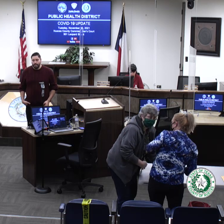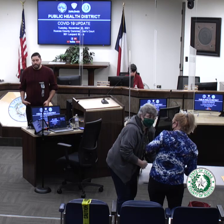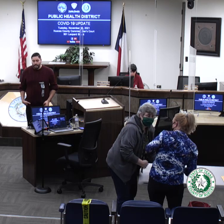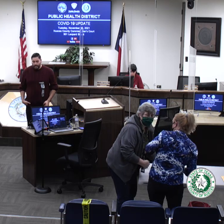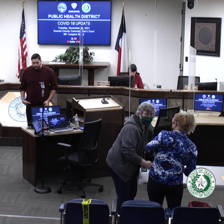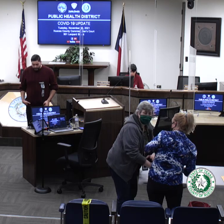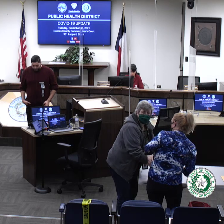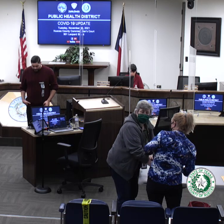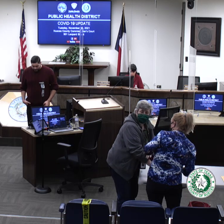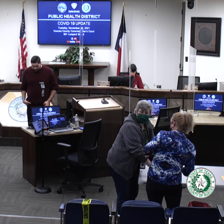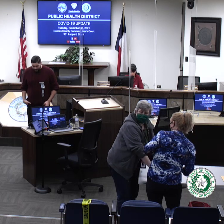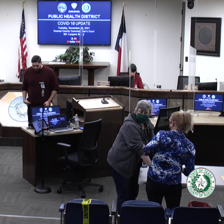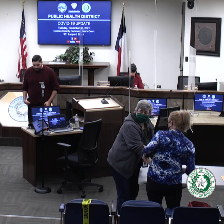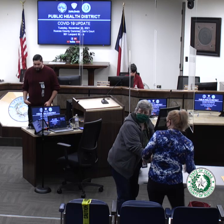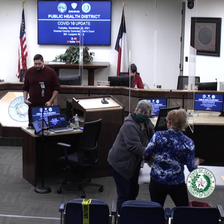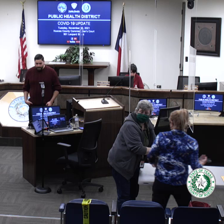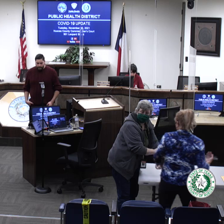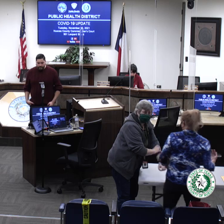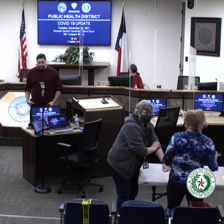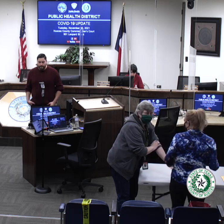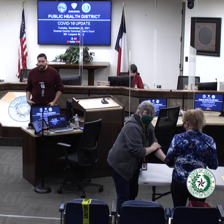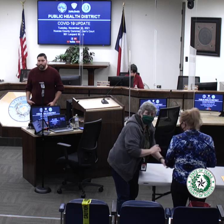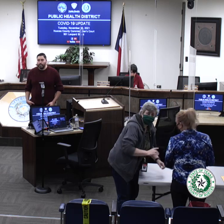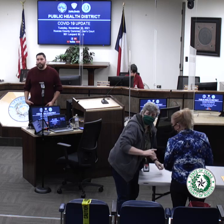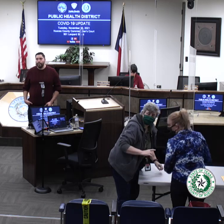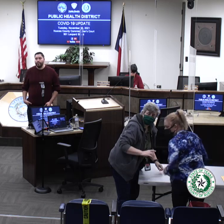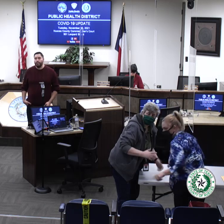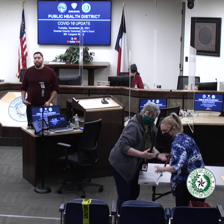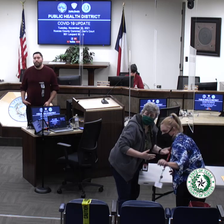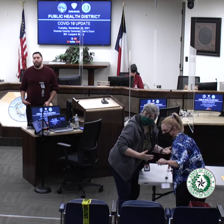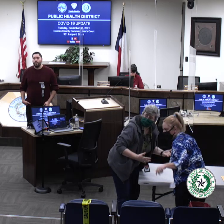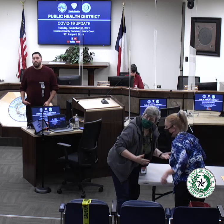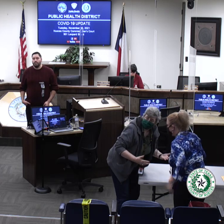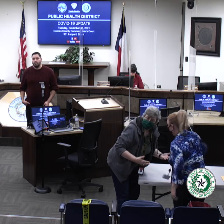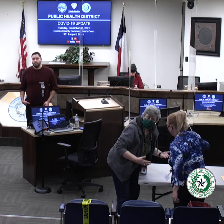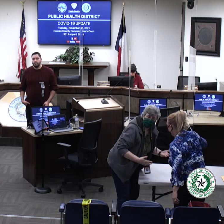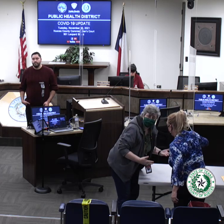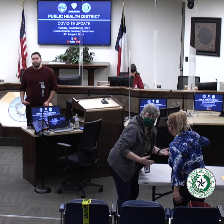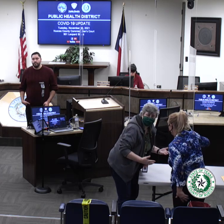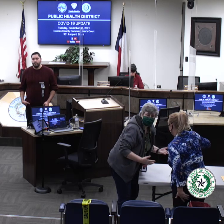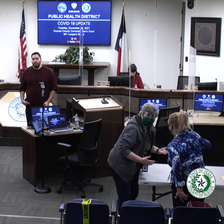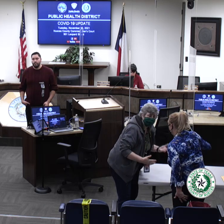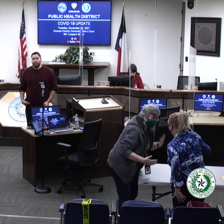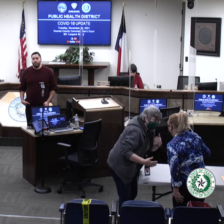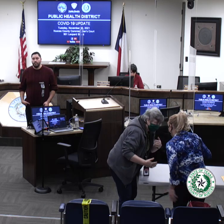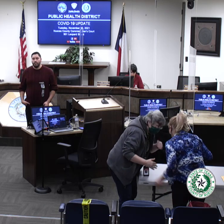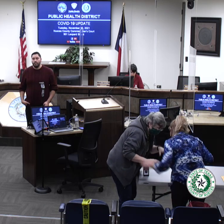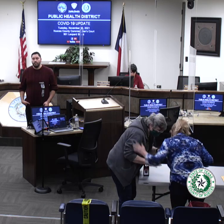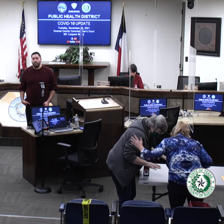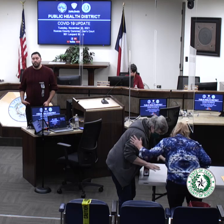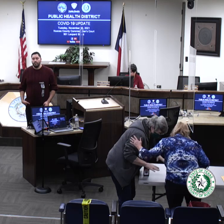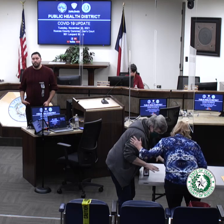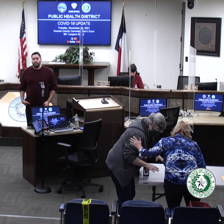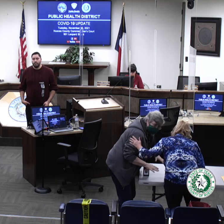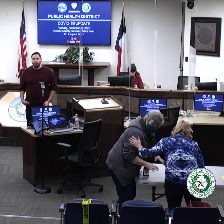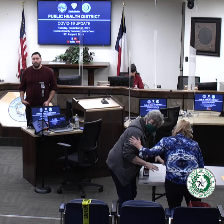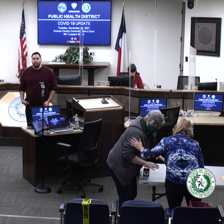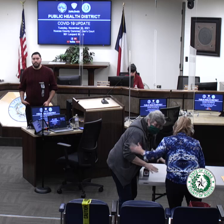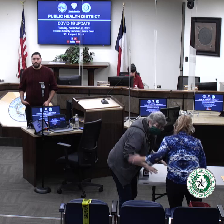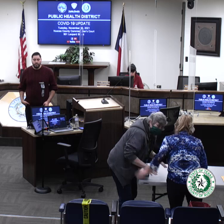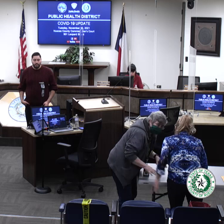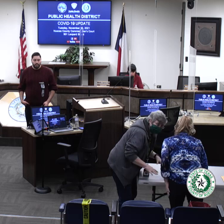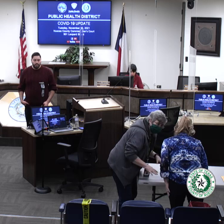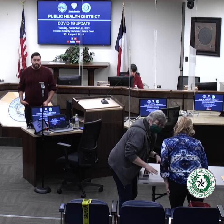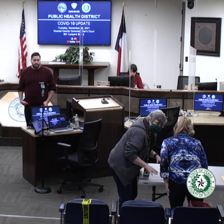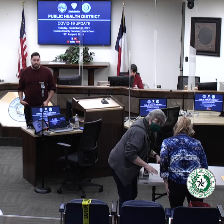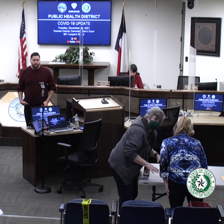fácilmente, pero produce síntomas que son menos graves. Tampoco sabemos exactamente qué tan efectivas son nuestras vacunas actuales contra esta nueva variante del